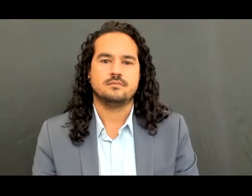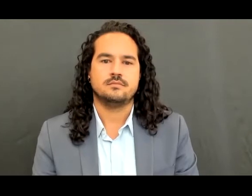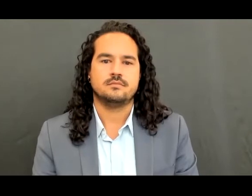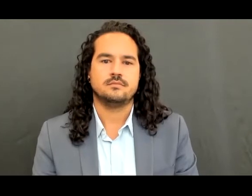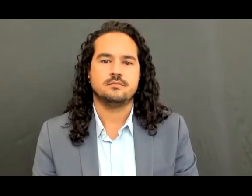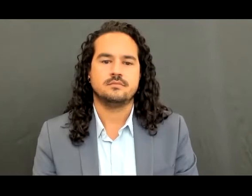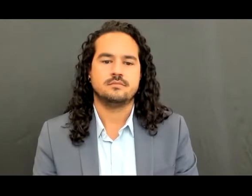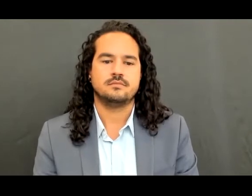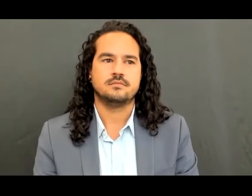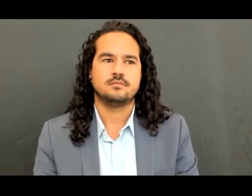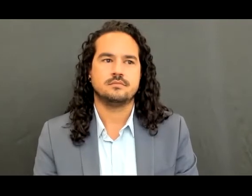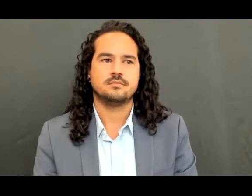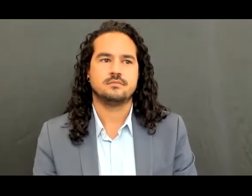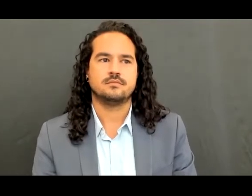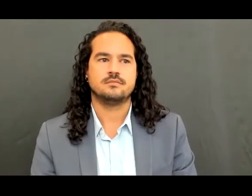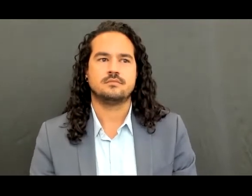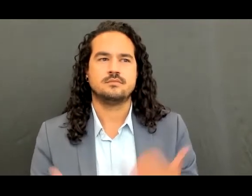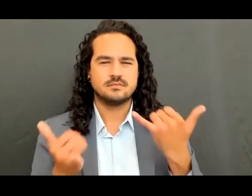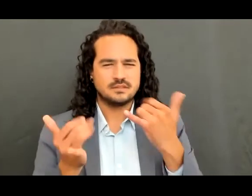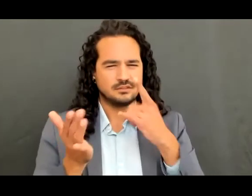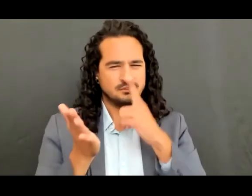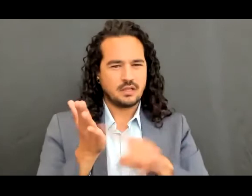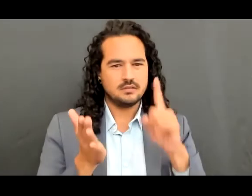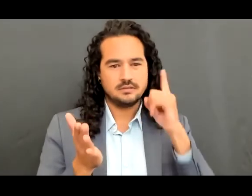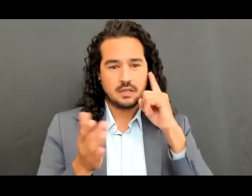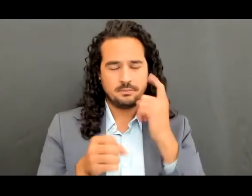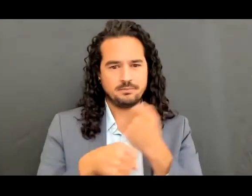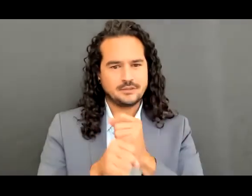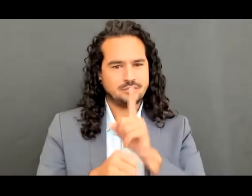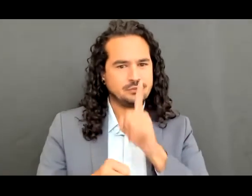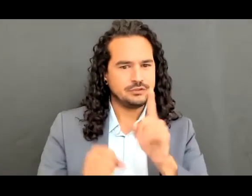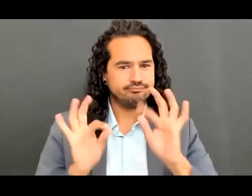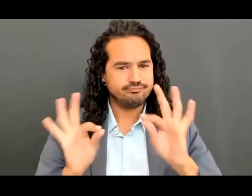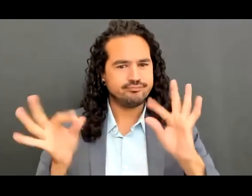Okay, we're checking the sound here again. Bueno, estamos revisando el sonido.